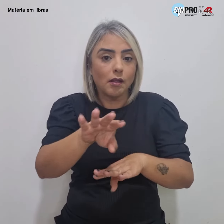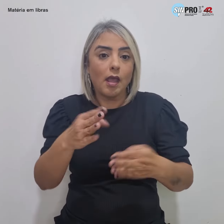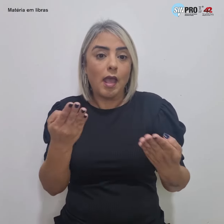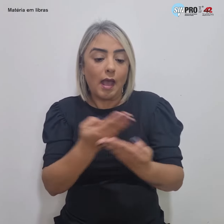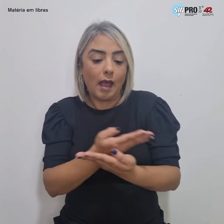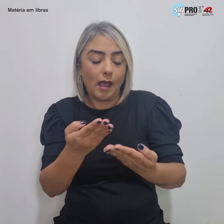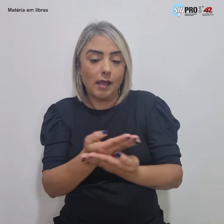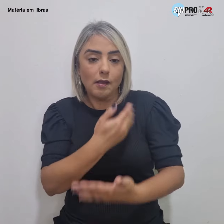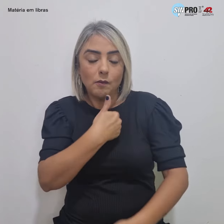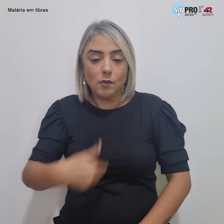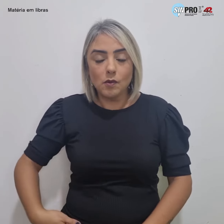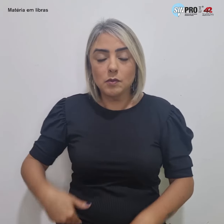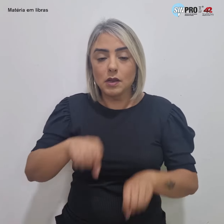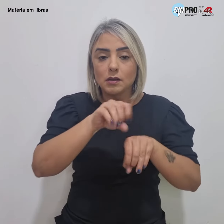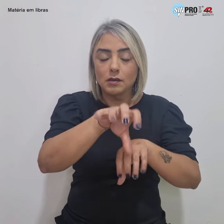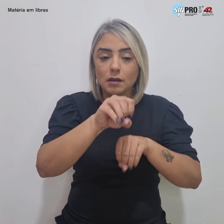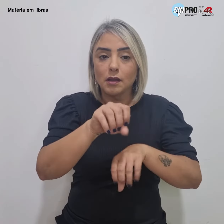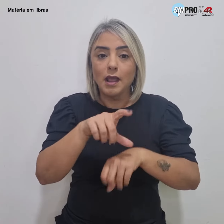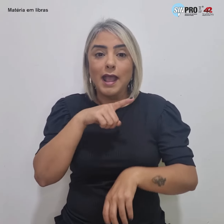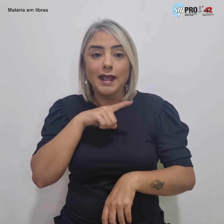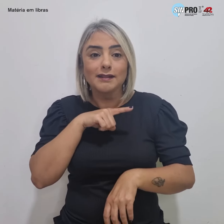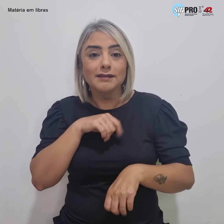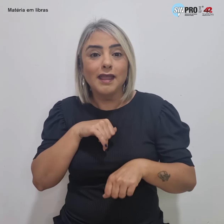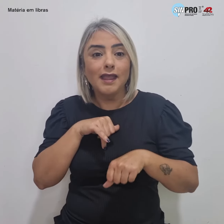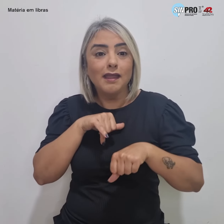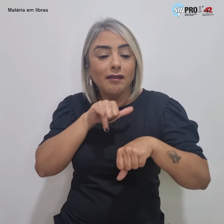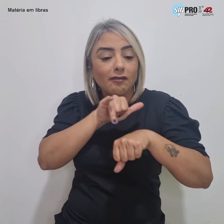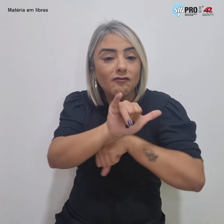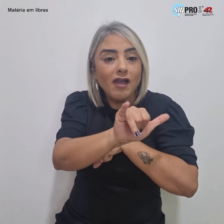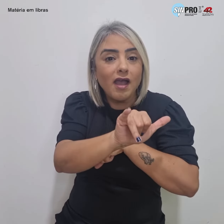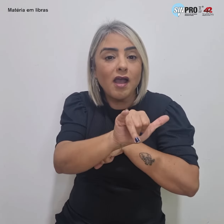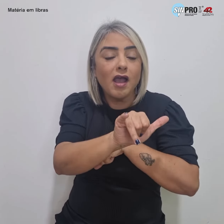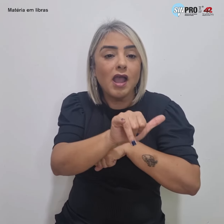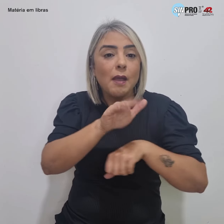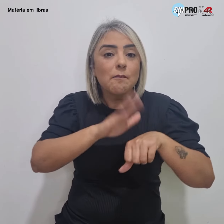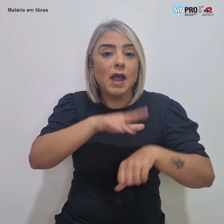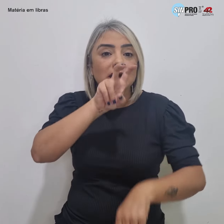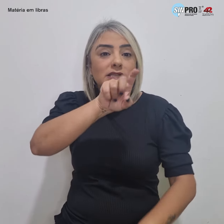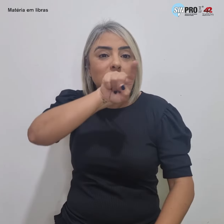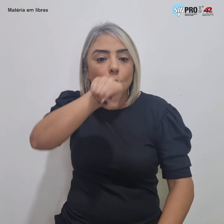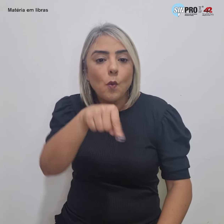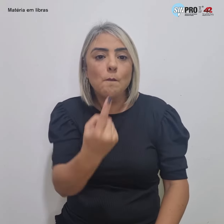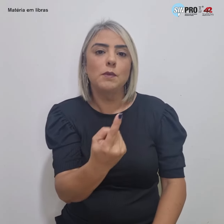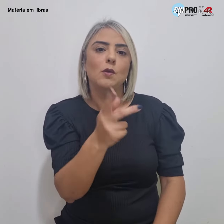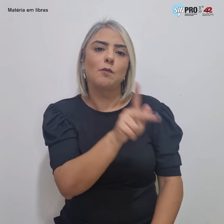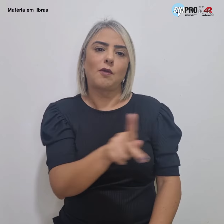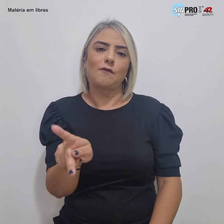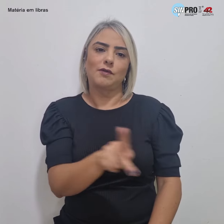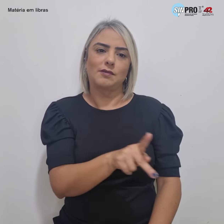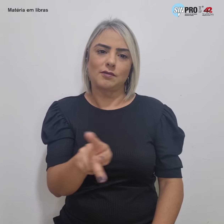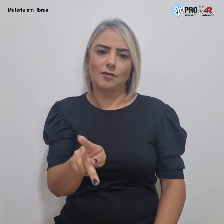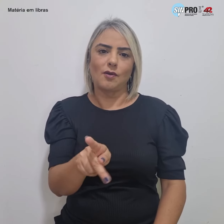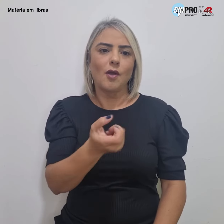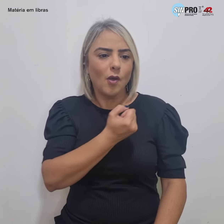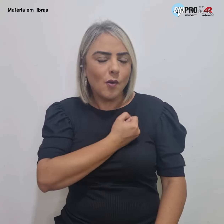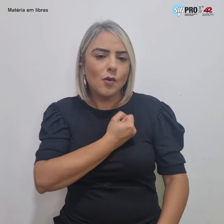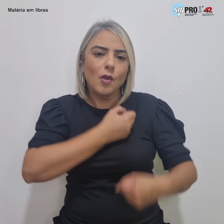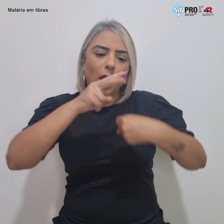pública de ensino têm uma vacância de mais de cinco mil professores efetivos o número é decorrente de